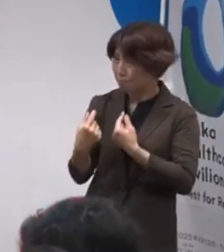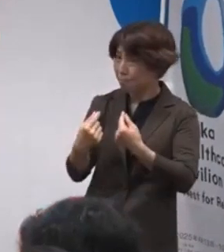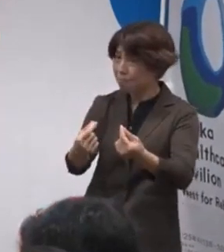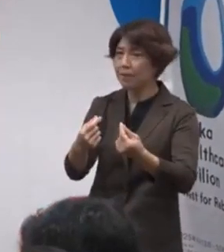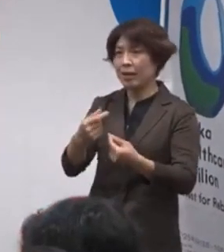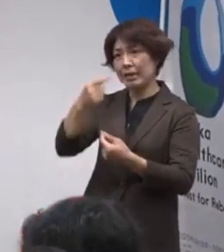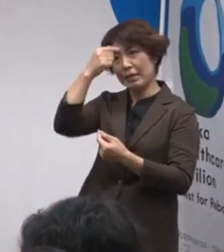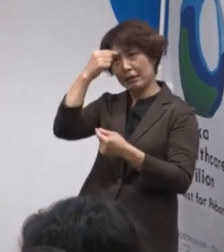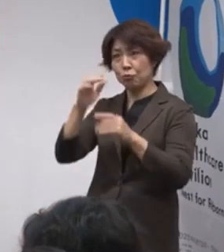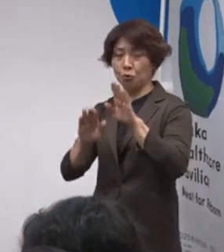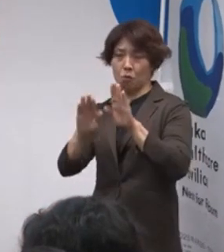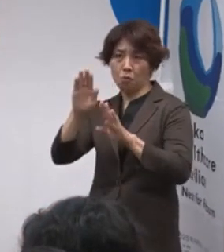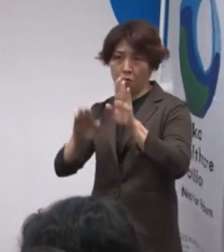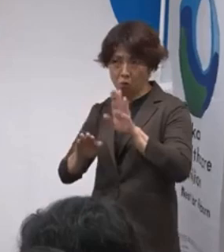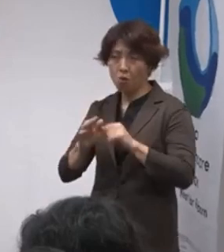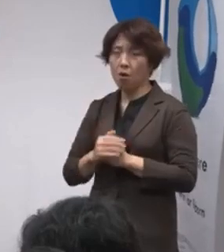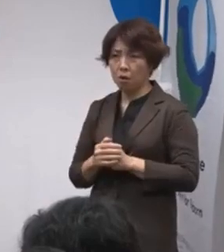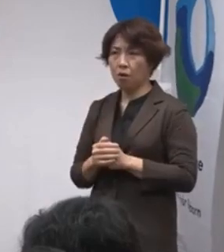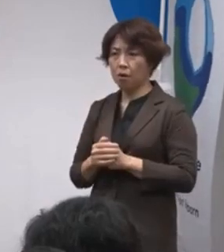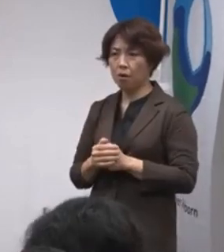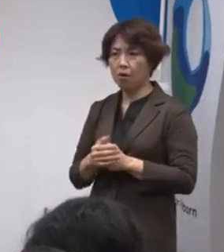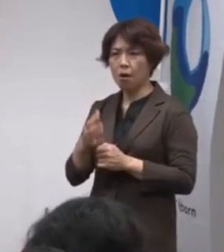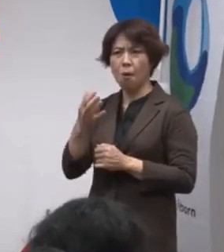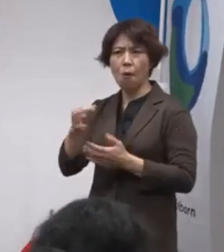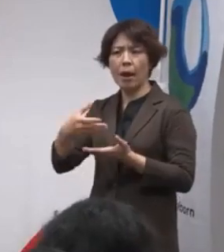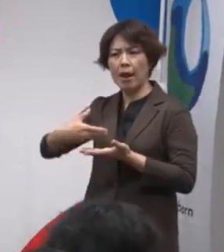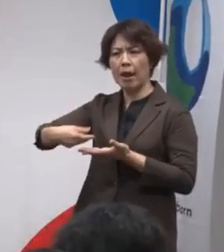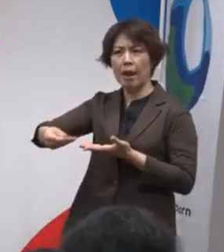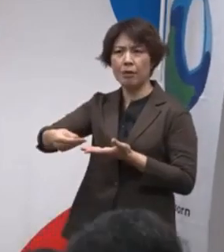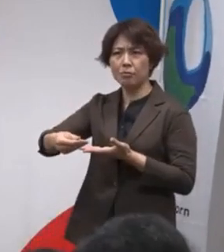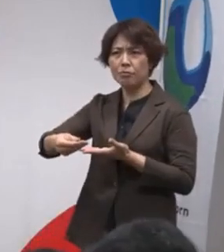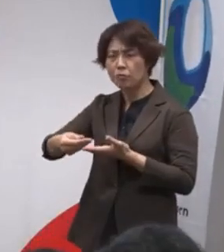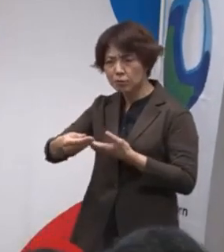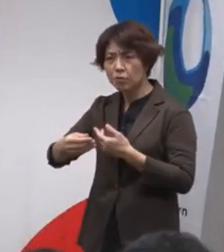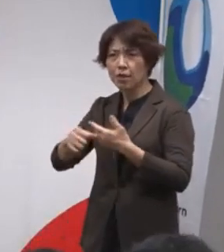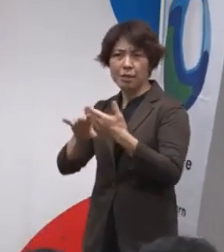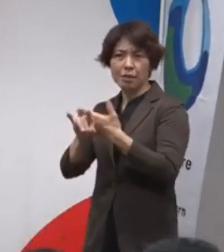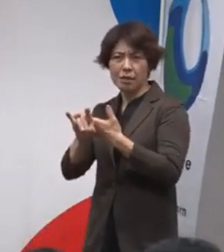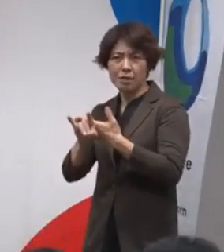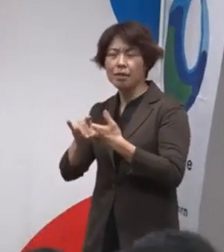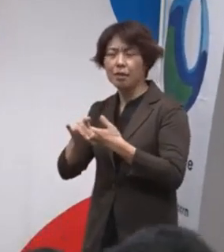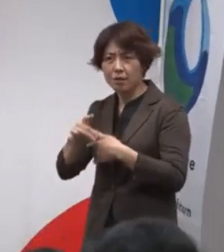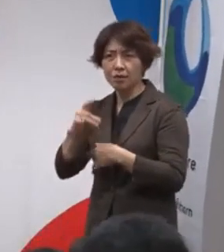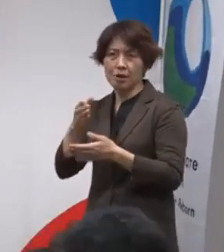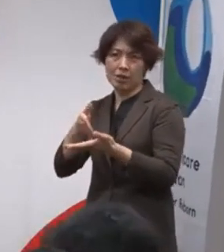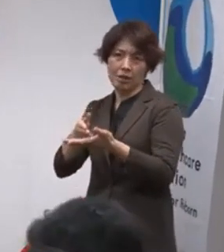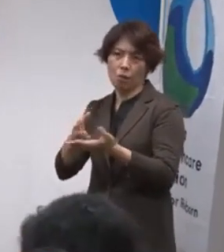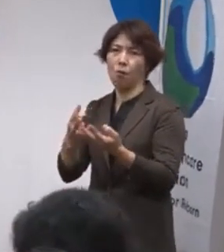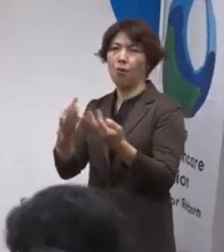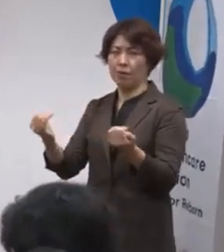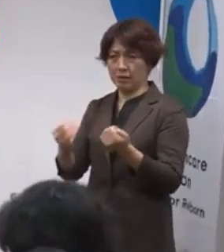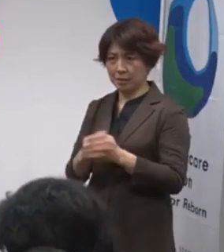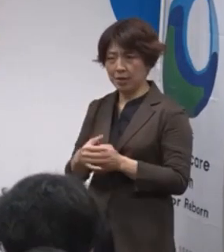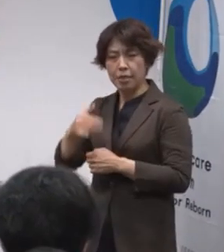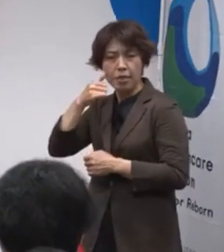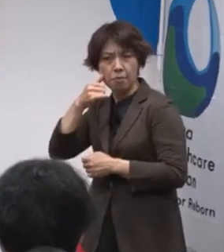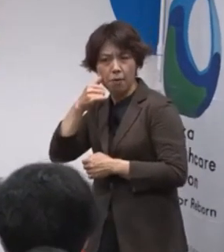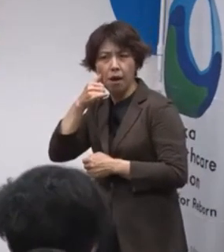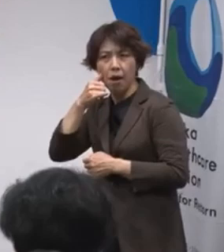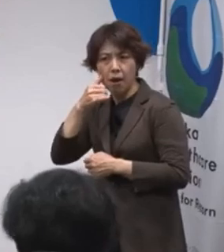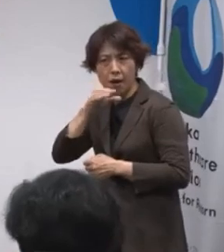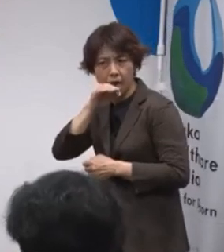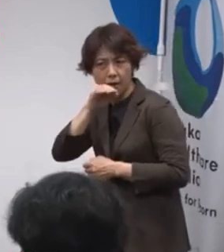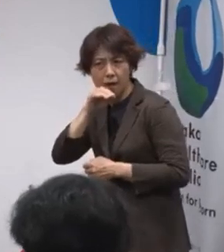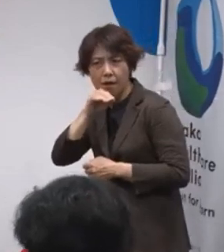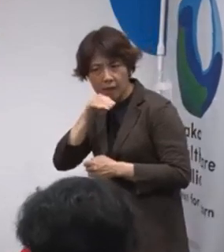況です。で、還付金作業をはじめとしてですね、中身とすれば電話で指示をして ATM を操作させる